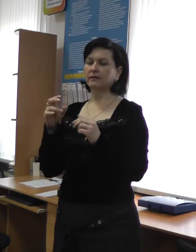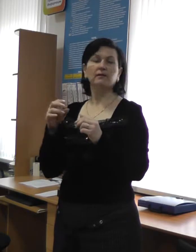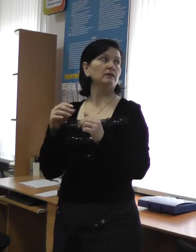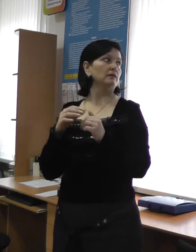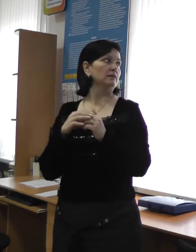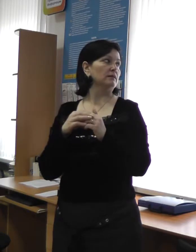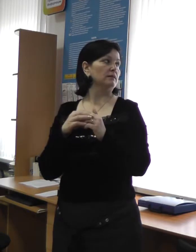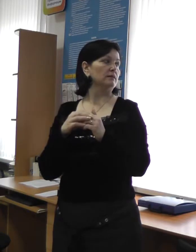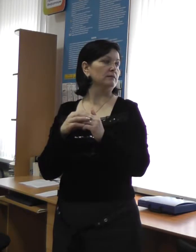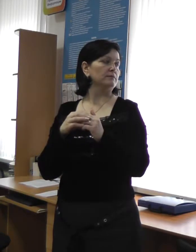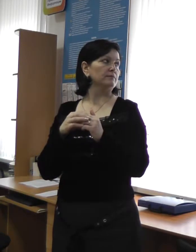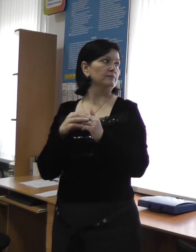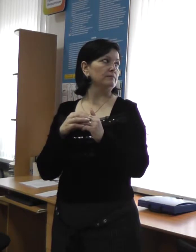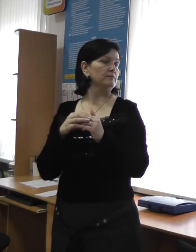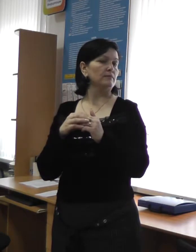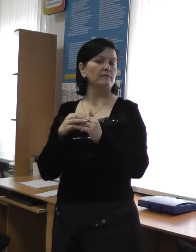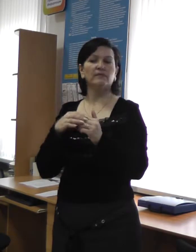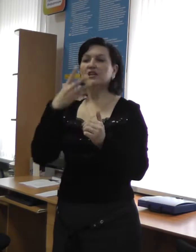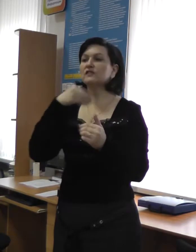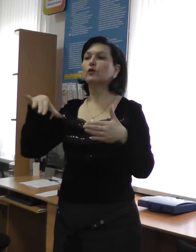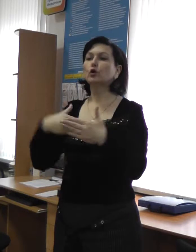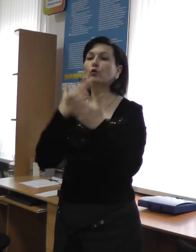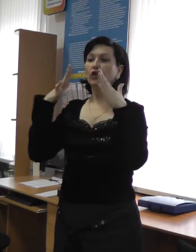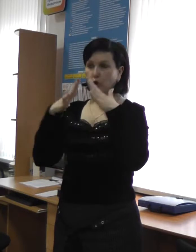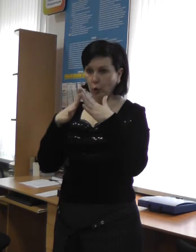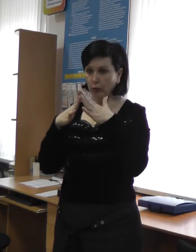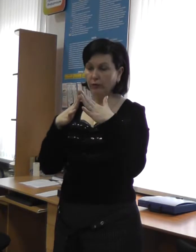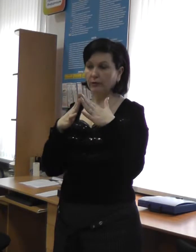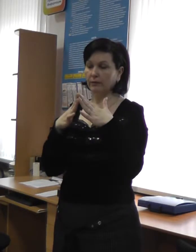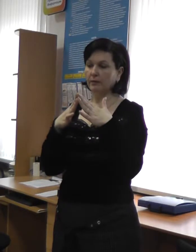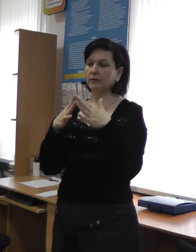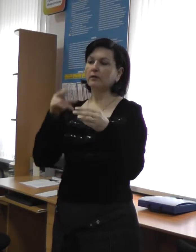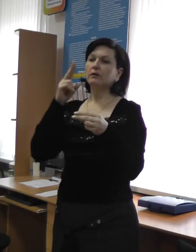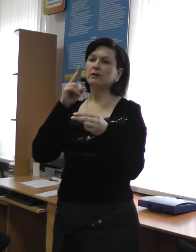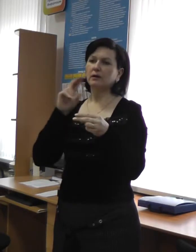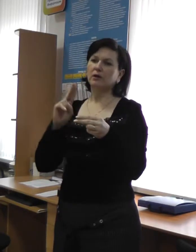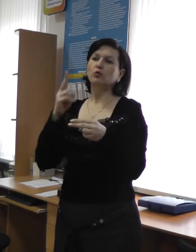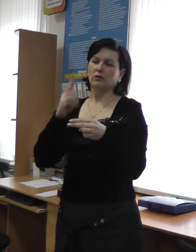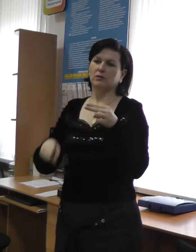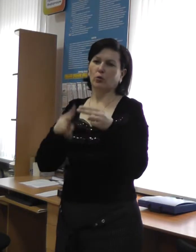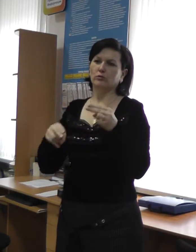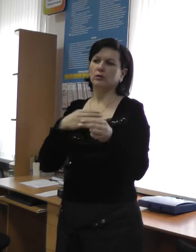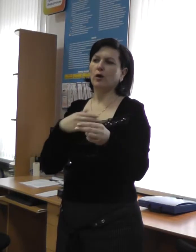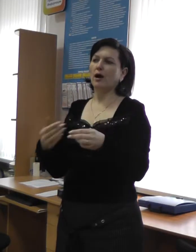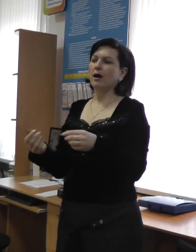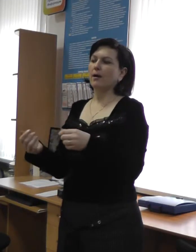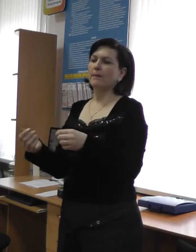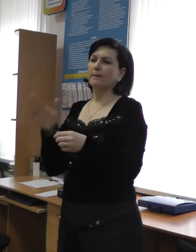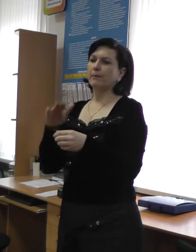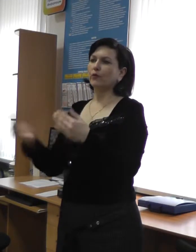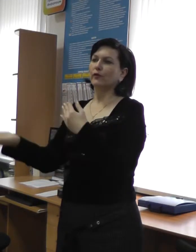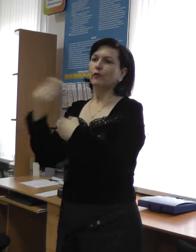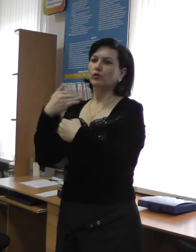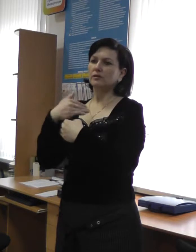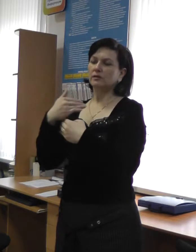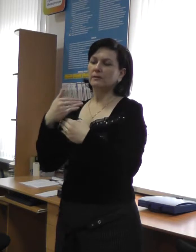внесшие в него изменения. В свой новый дом, который предполагалось закончить приезду в Ставрополь императора Николая I,